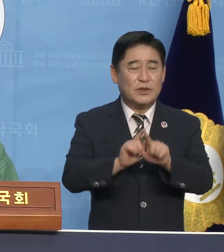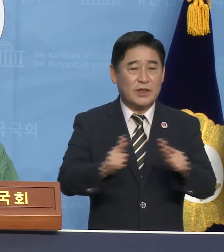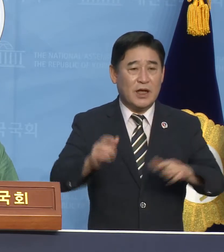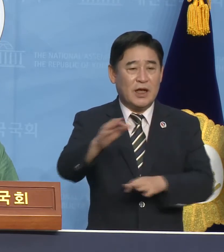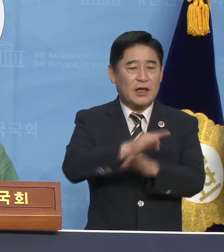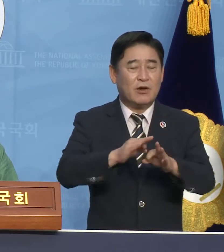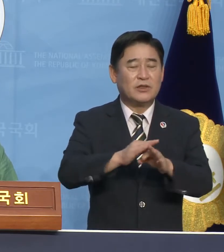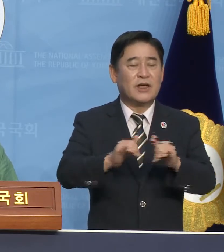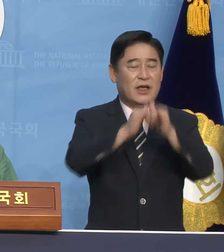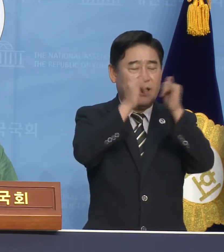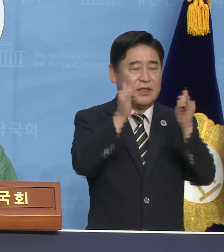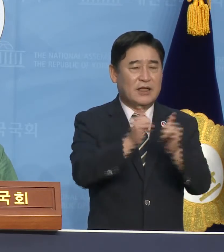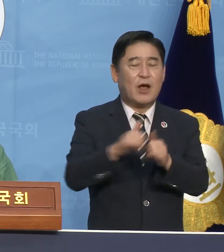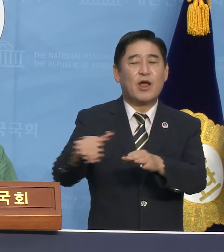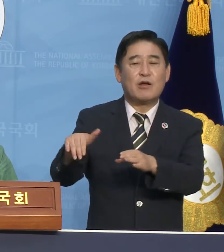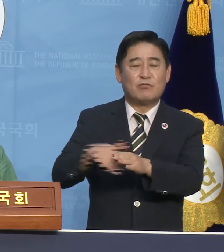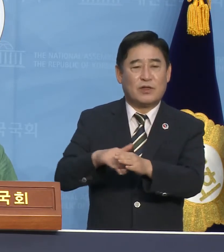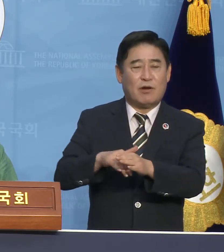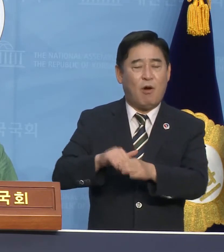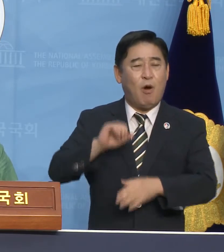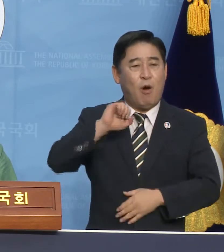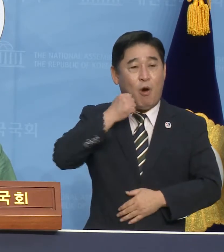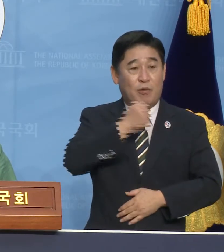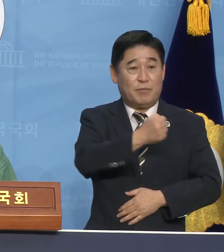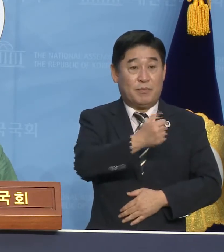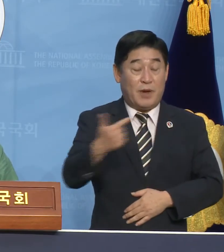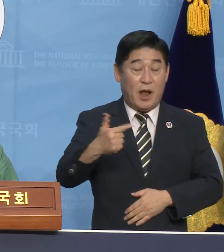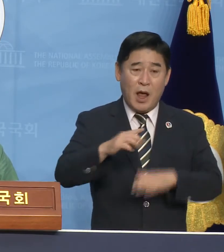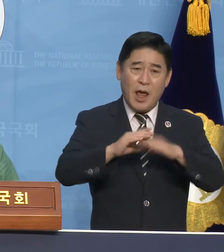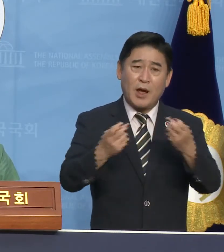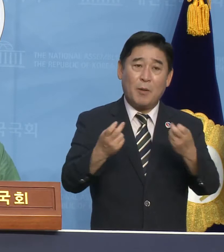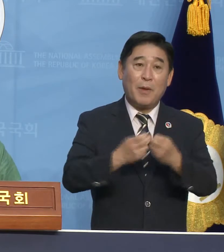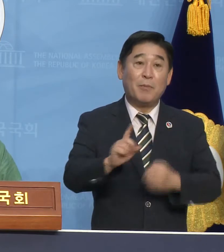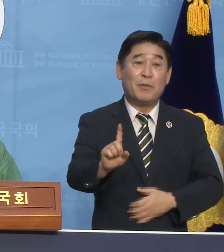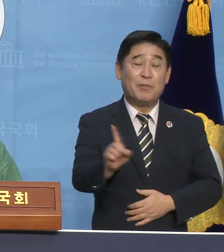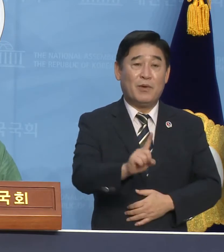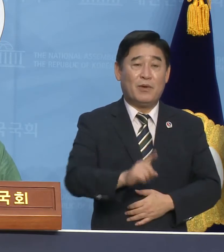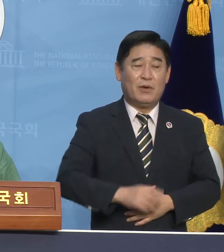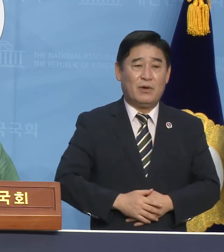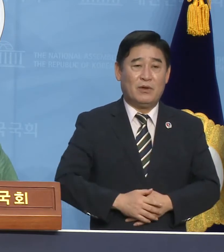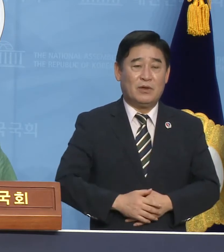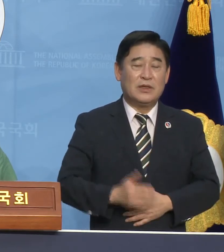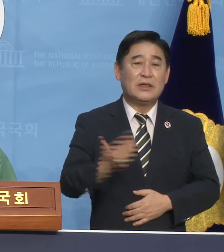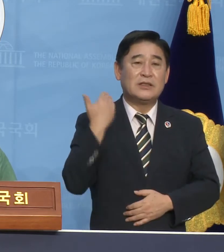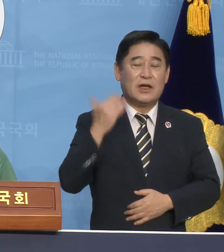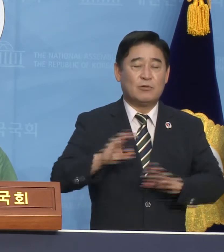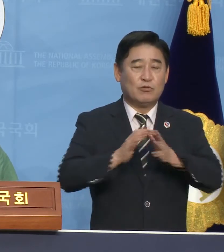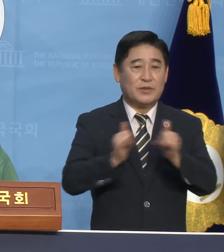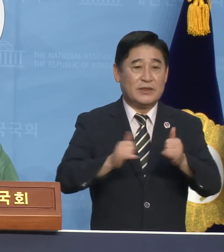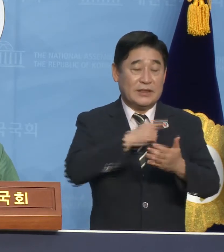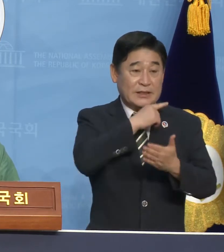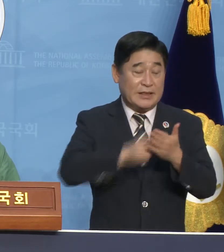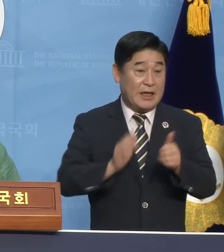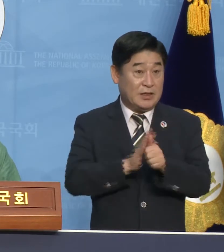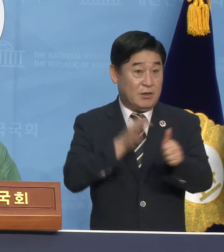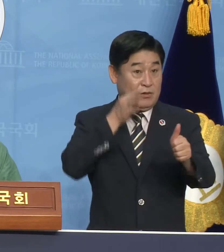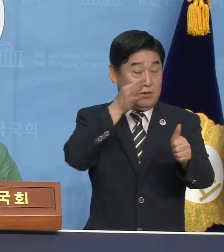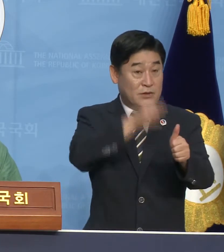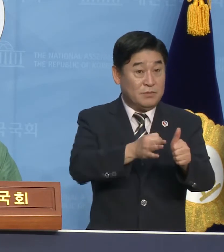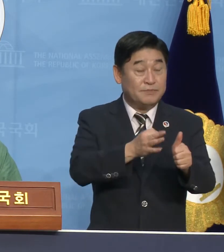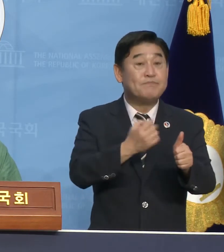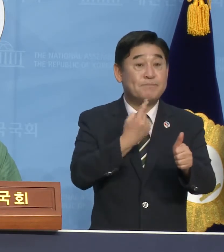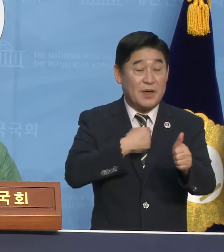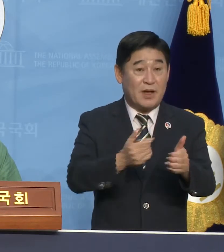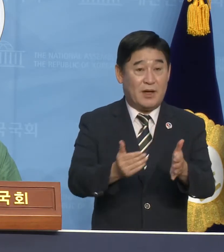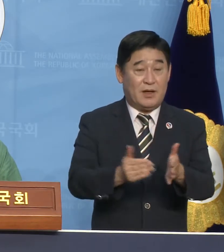경제적, 사회적, 문화적 어려움이 닥쳤습니다. 이것을 해결하기 위해 지난 전국민 재난지원금이